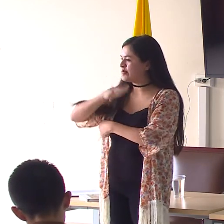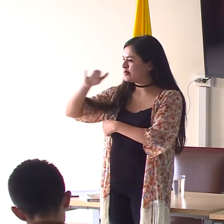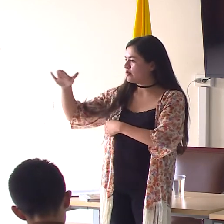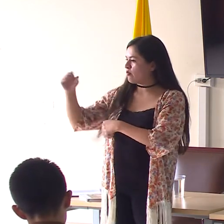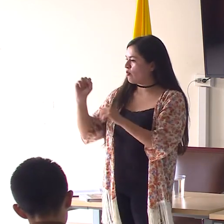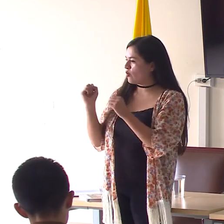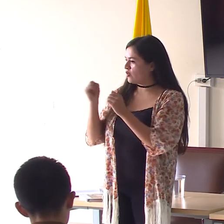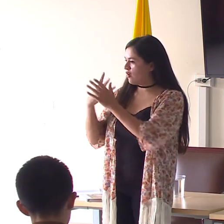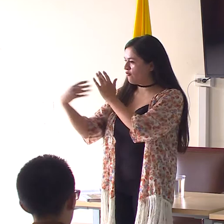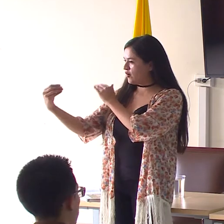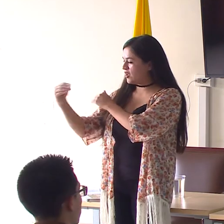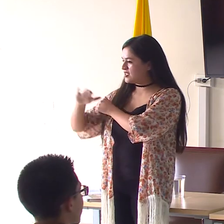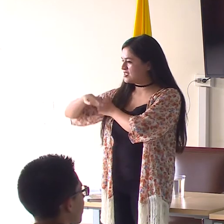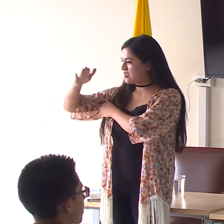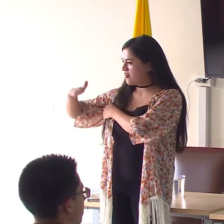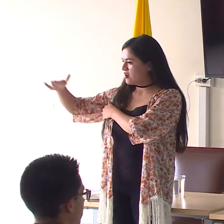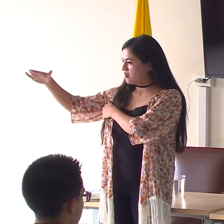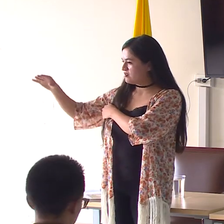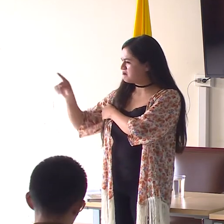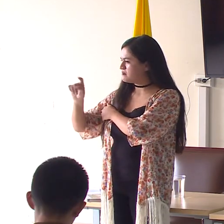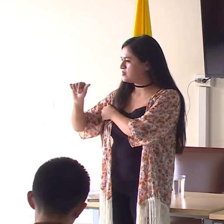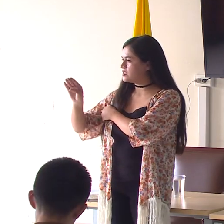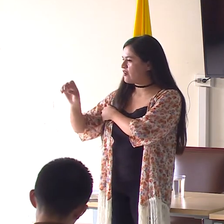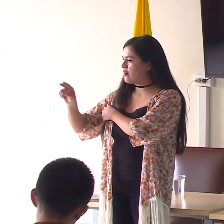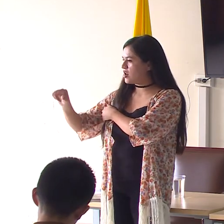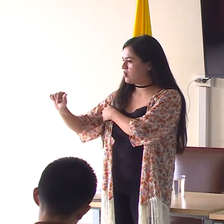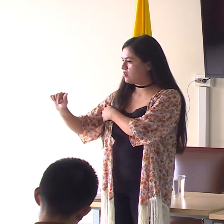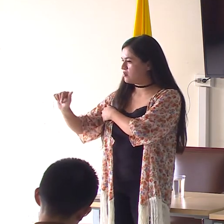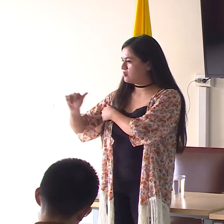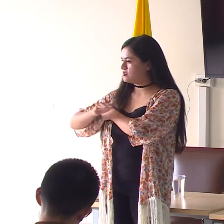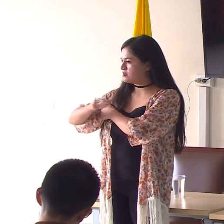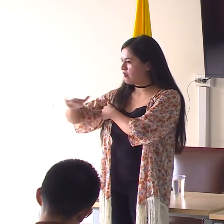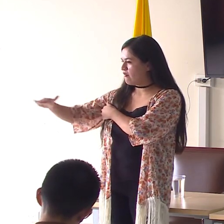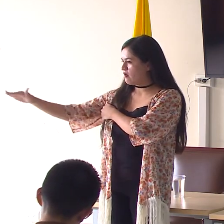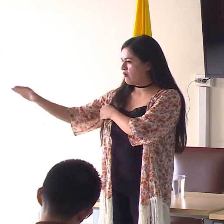que está sucediendo actualmente en la sabana de bogotá